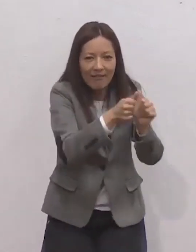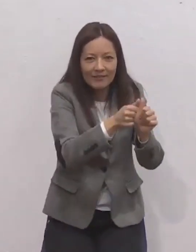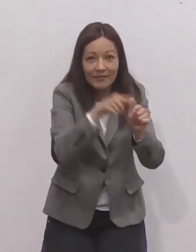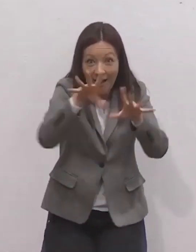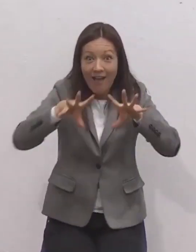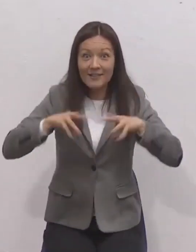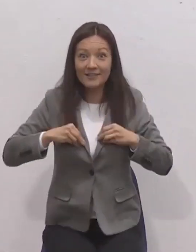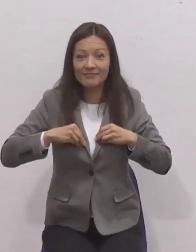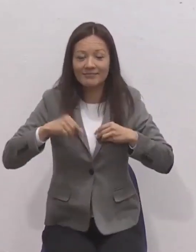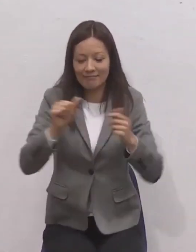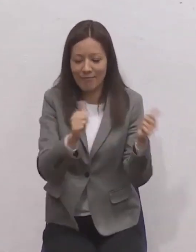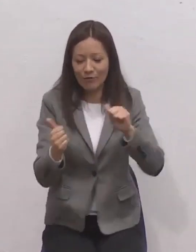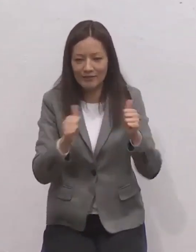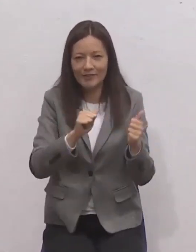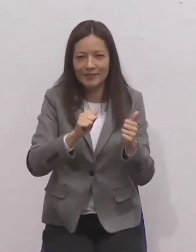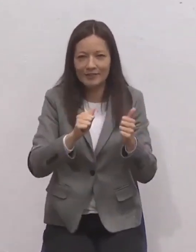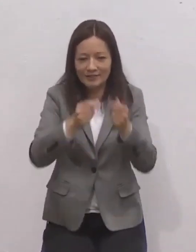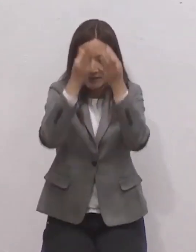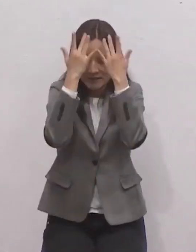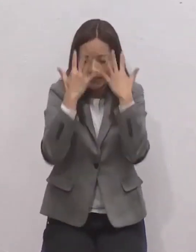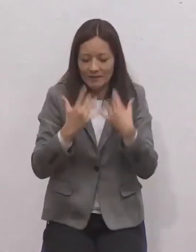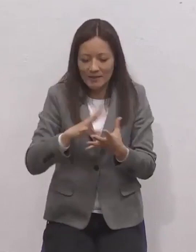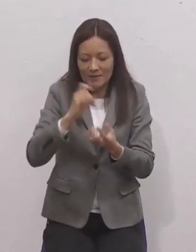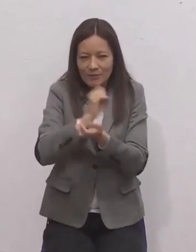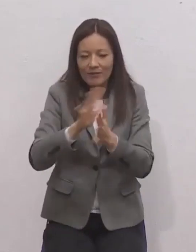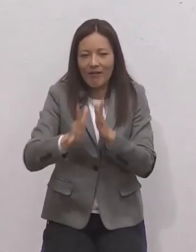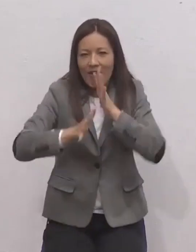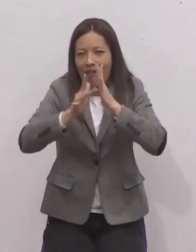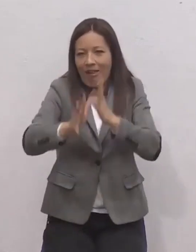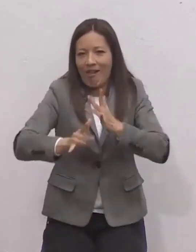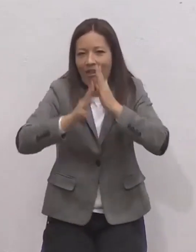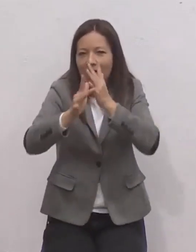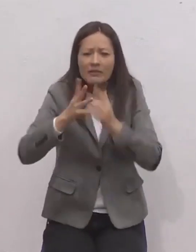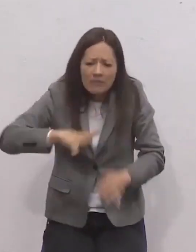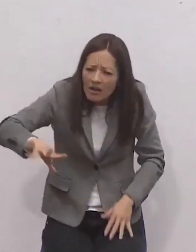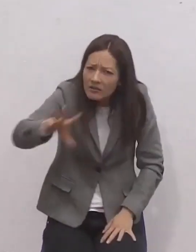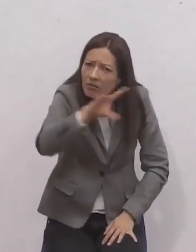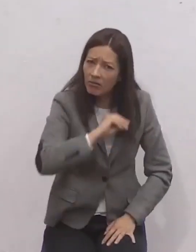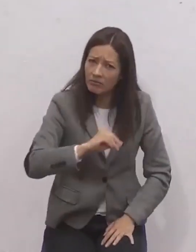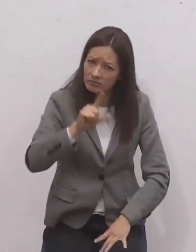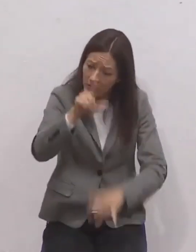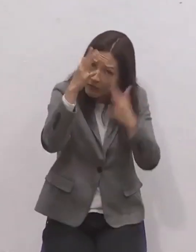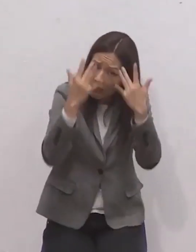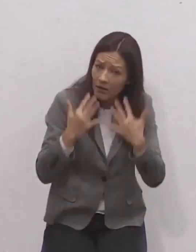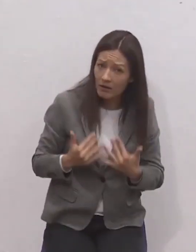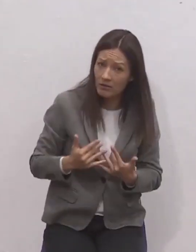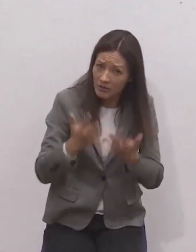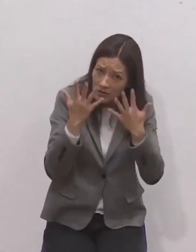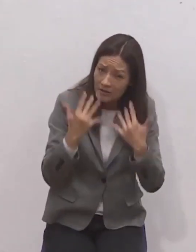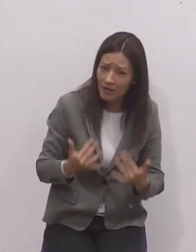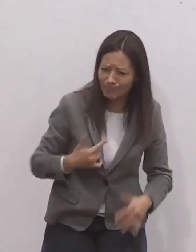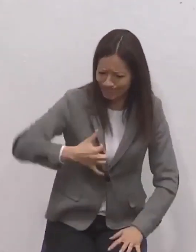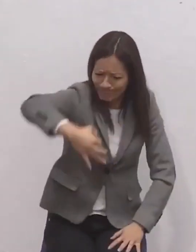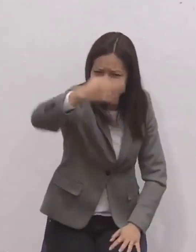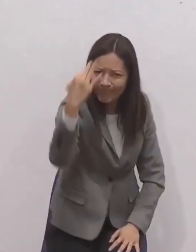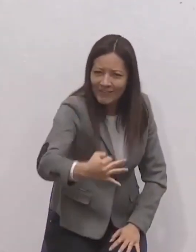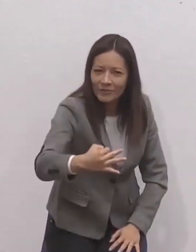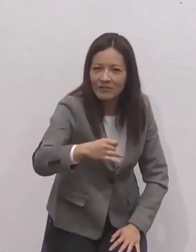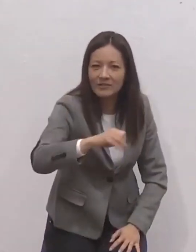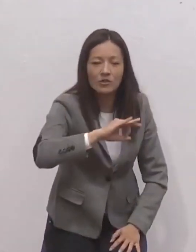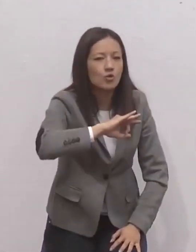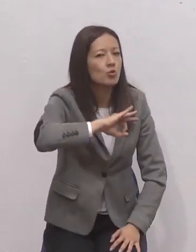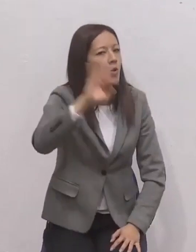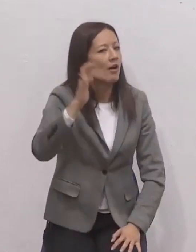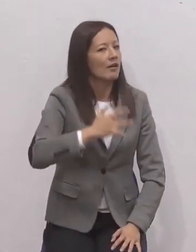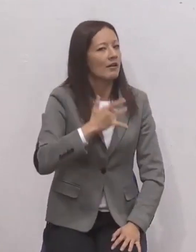Espíritu Santo, comience a hablar en nuevas lenguas, es para todos. Sea lleno del Espíritu Santo. Yo le aseguro que nunca se va a